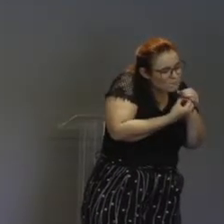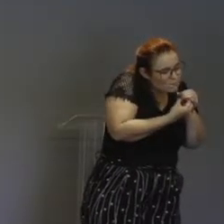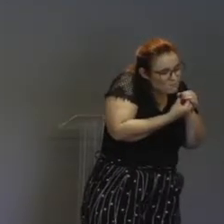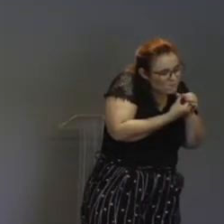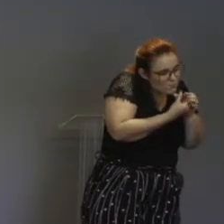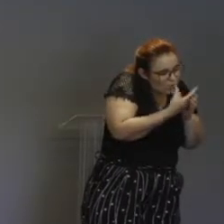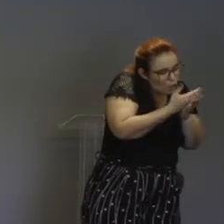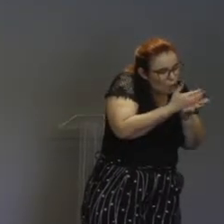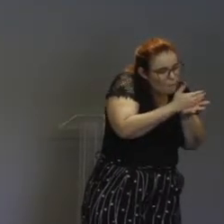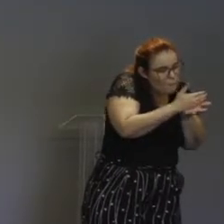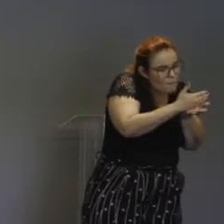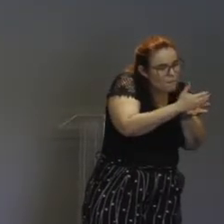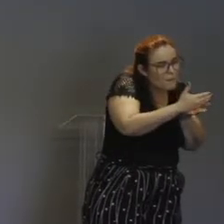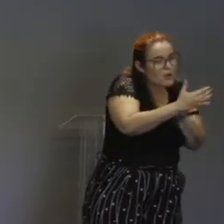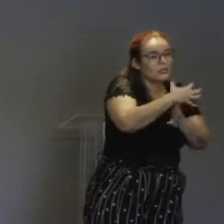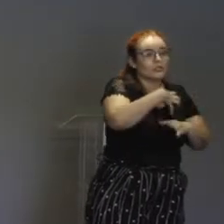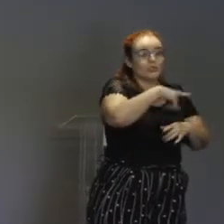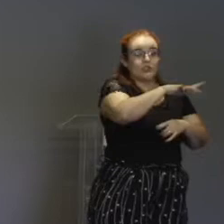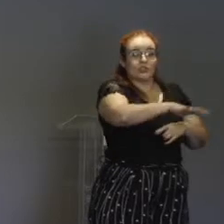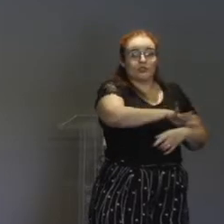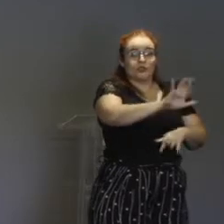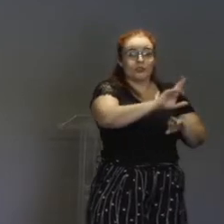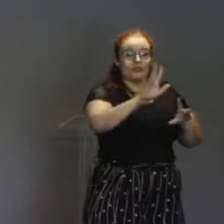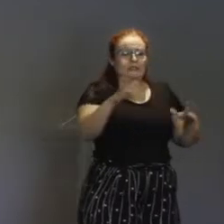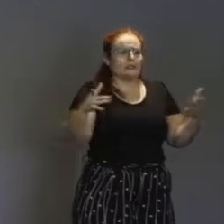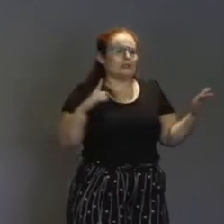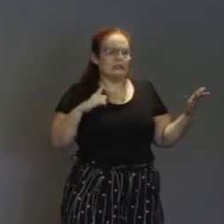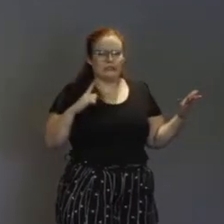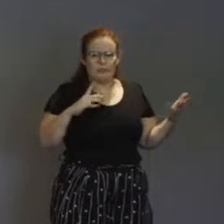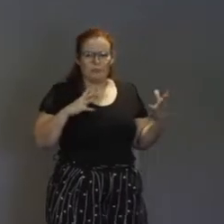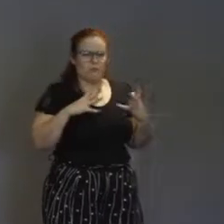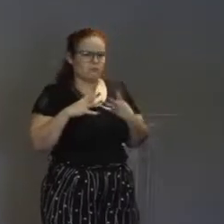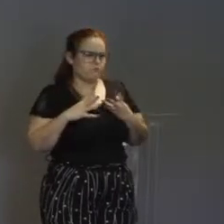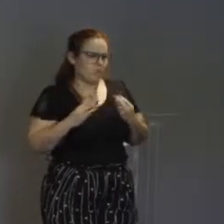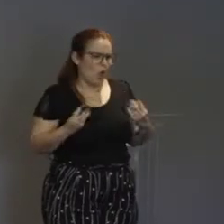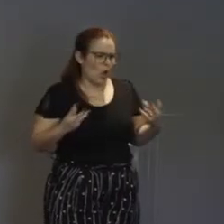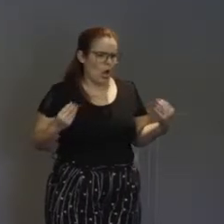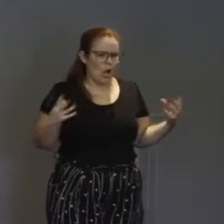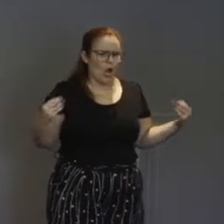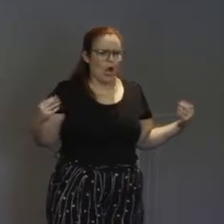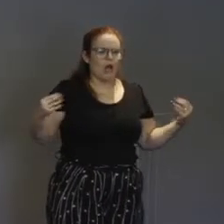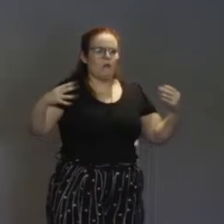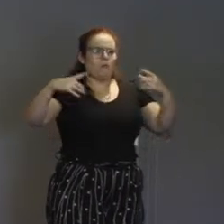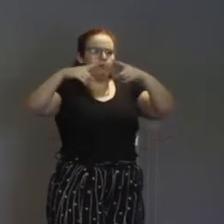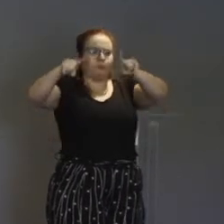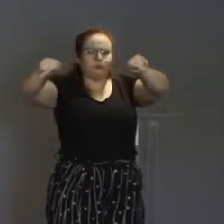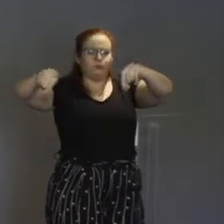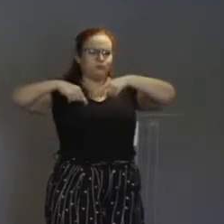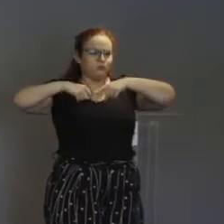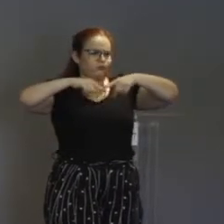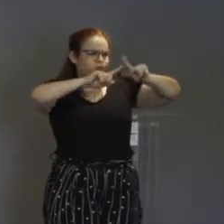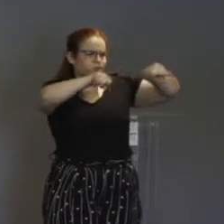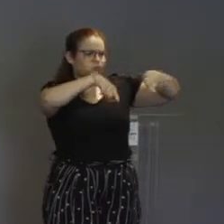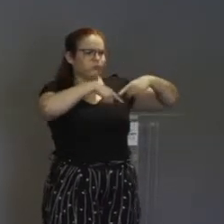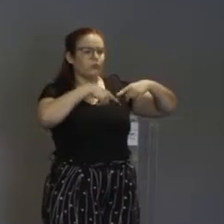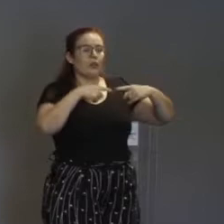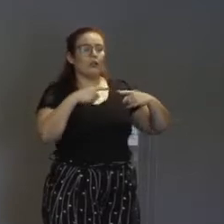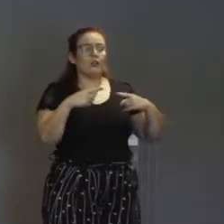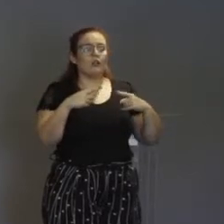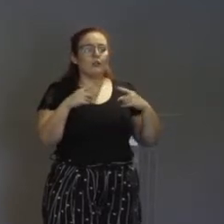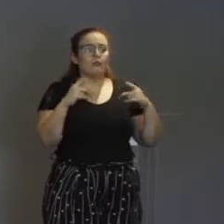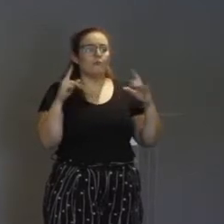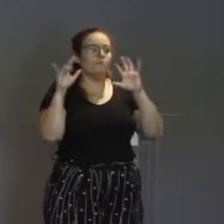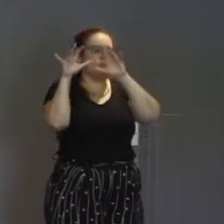àquele bairro, porque hoje por hoje a gente tem galpões naquela área específica, não é que já tem alguém que vai ser gentrificado, enfim, como ocorre em outros